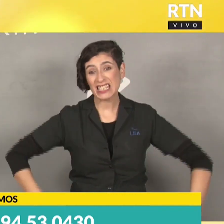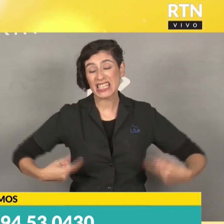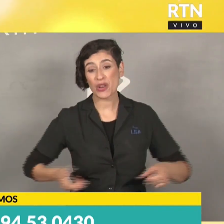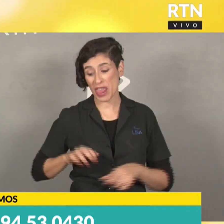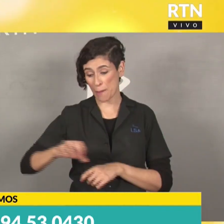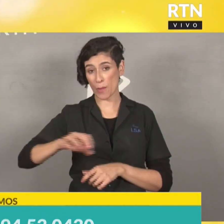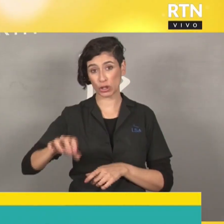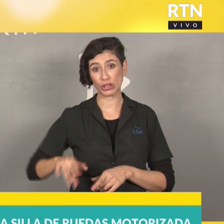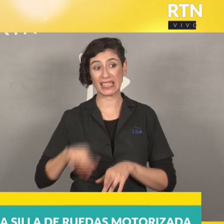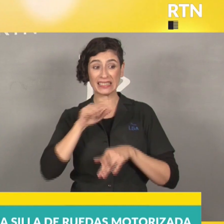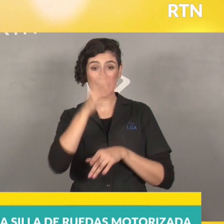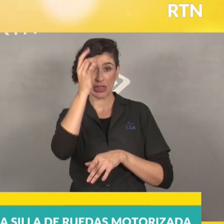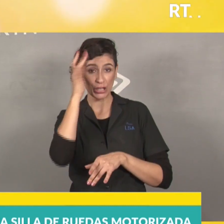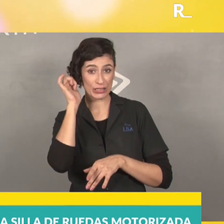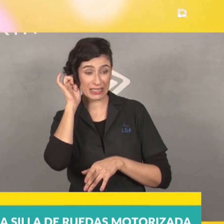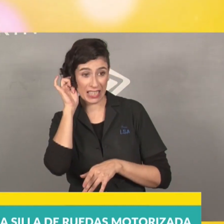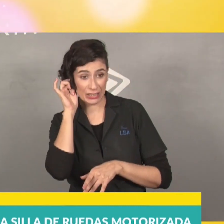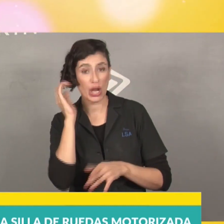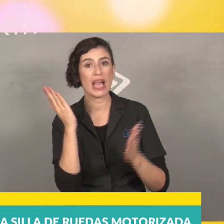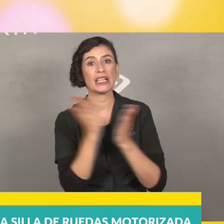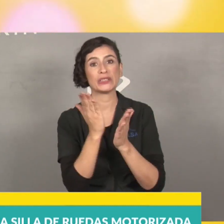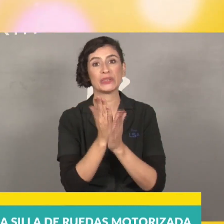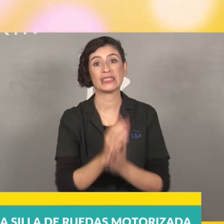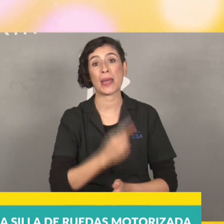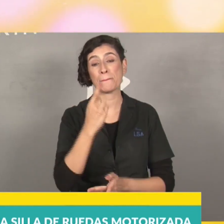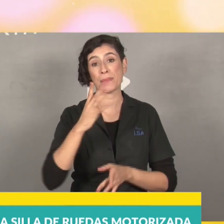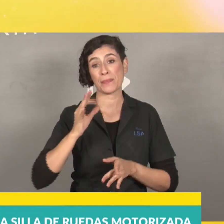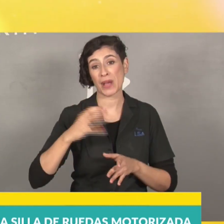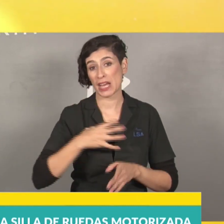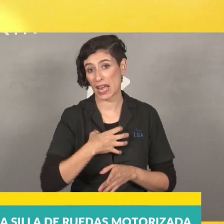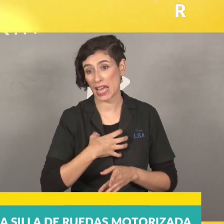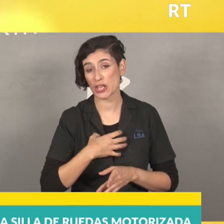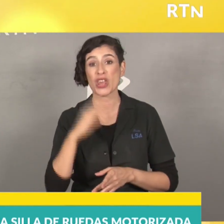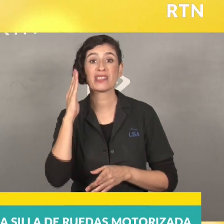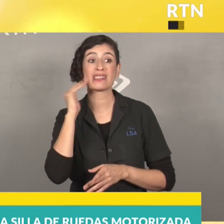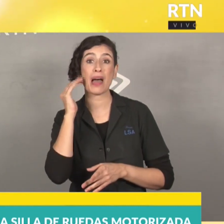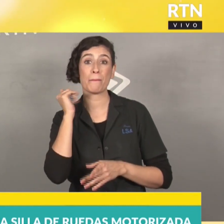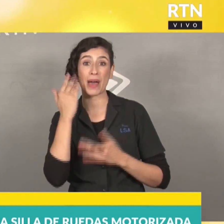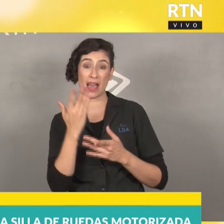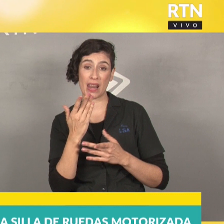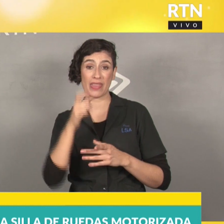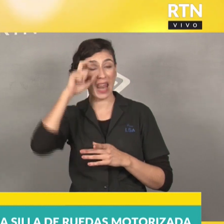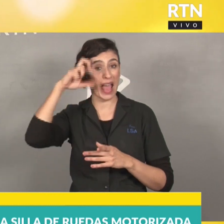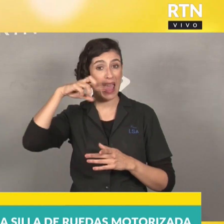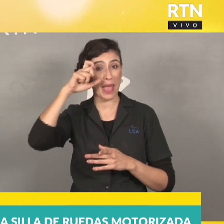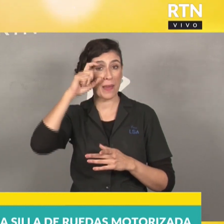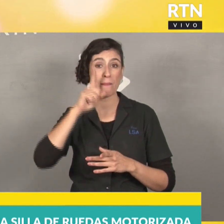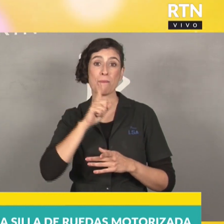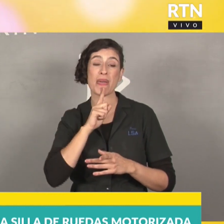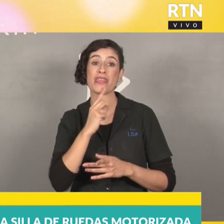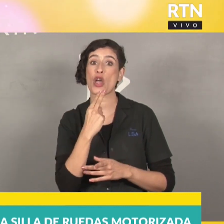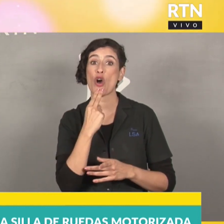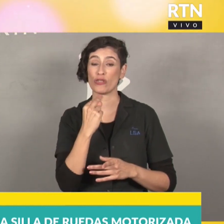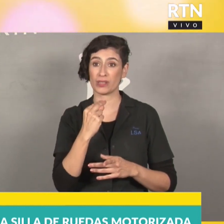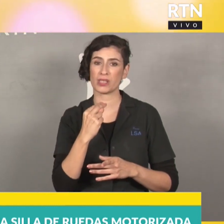tiene 12 años, es una estudiante del primer año del EPET número 11 de Zapala y busca lograr más